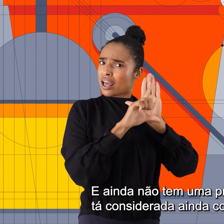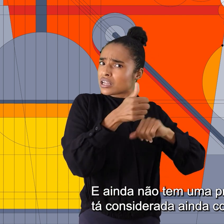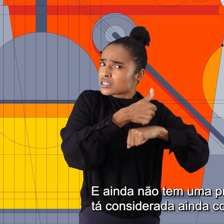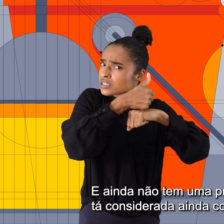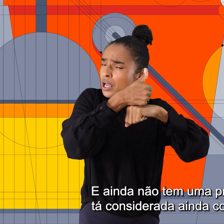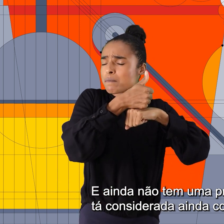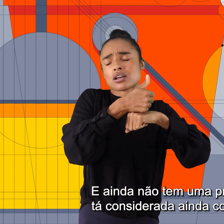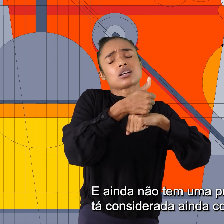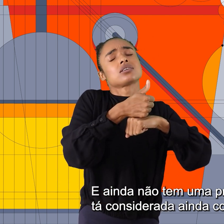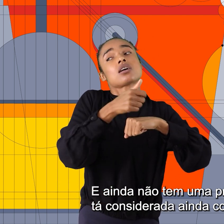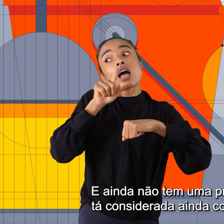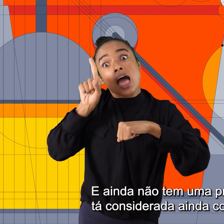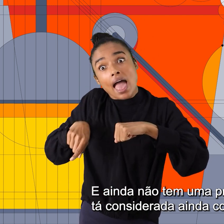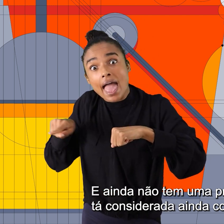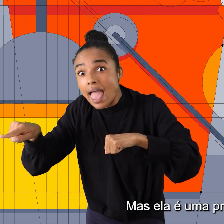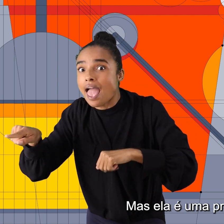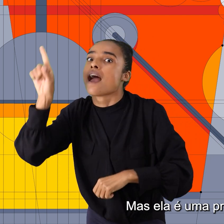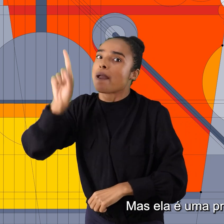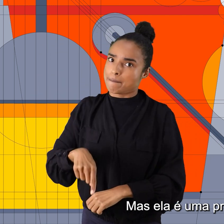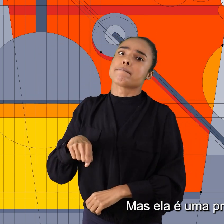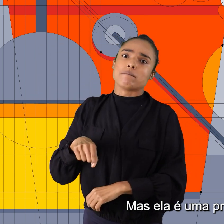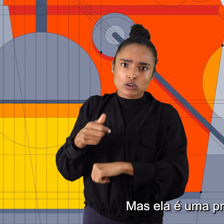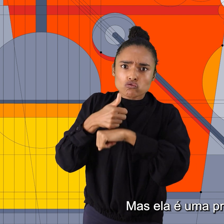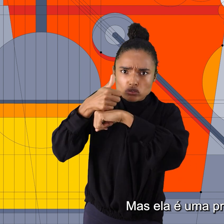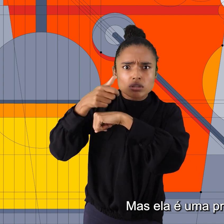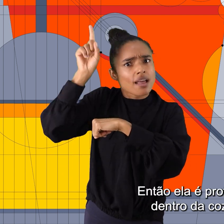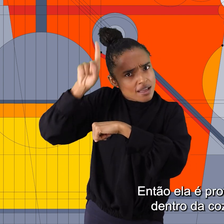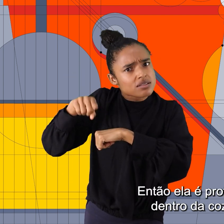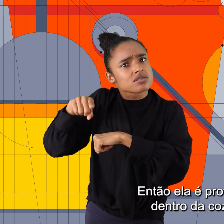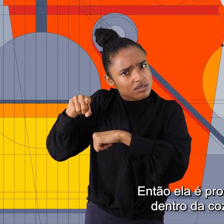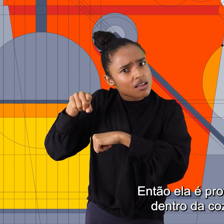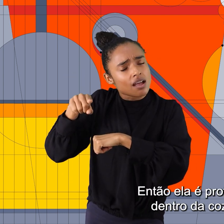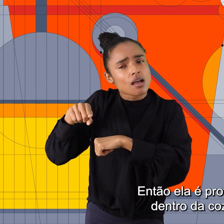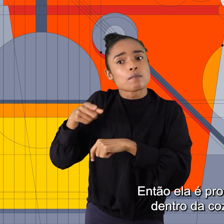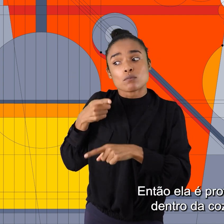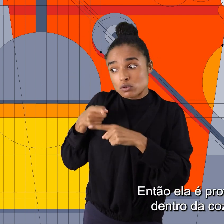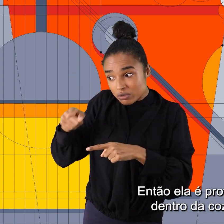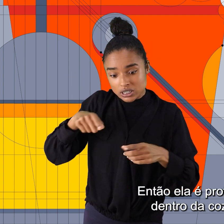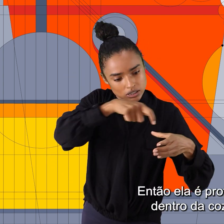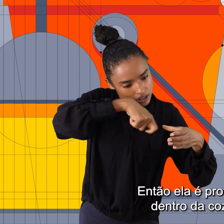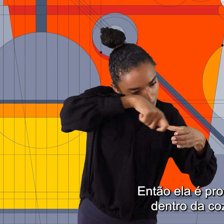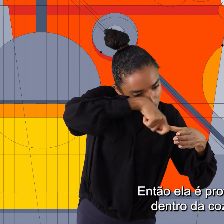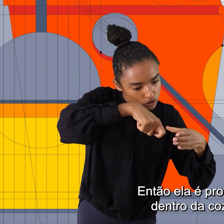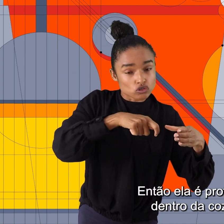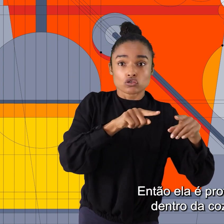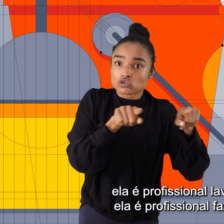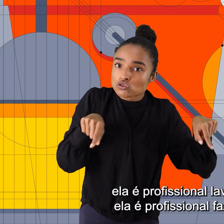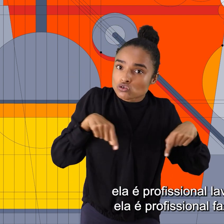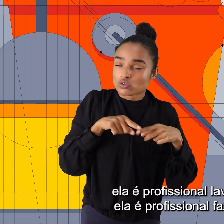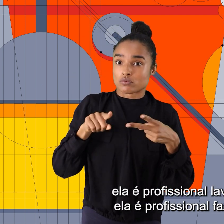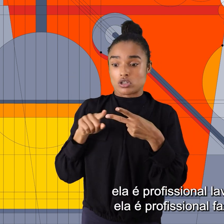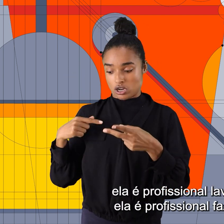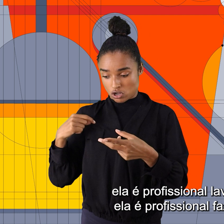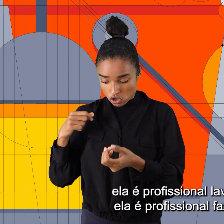ela não está considerada ainda como profissional, mas ela é uma profissional. Então ela é profissional dentro da cozinha,